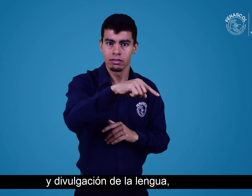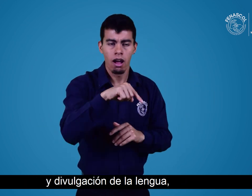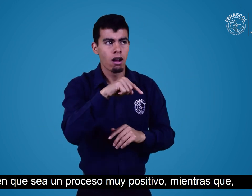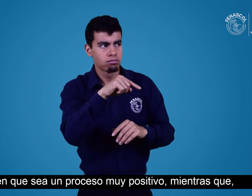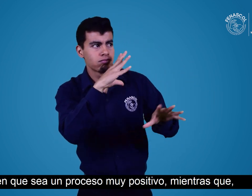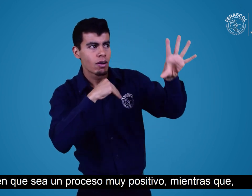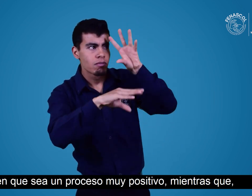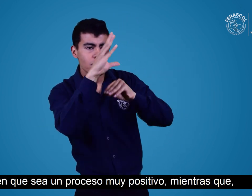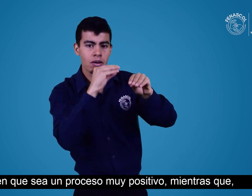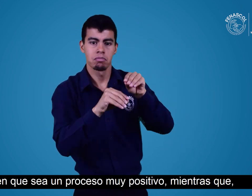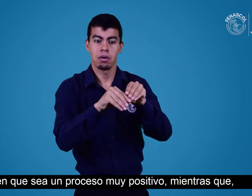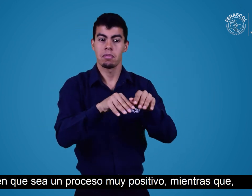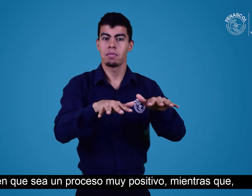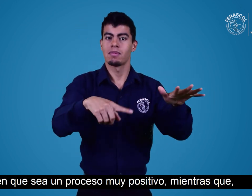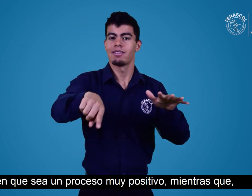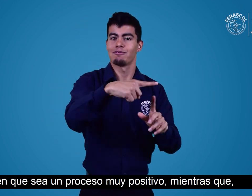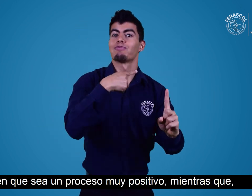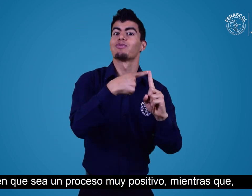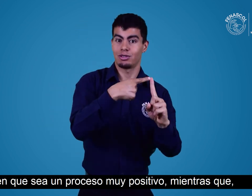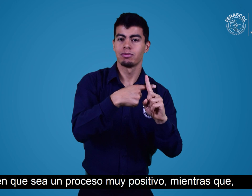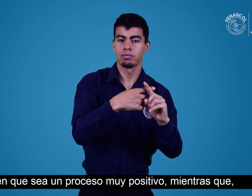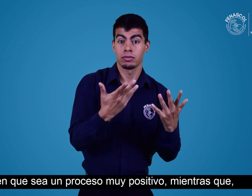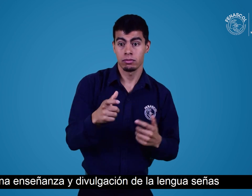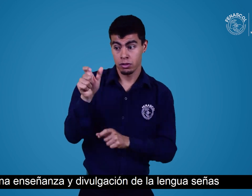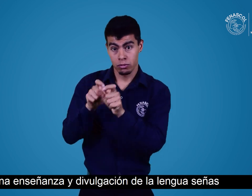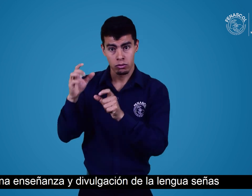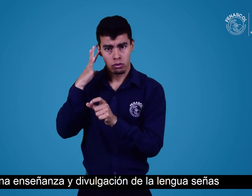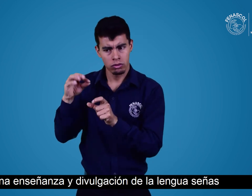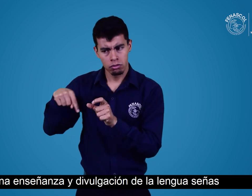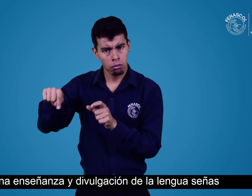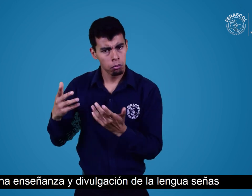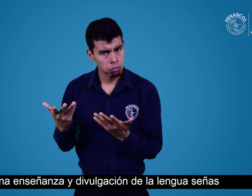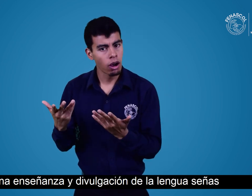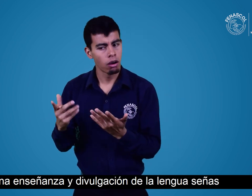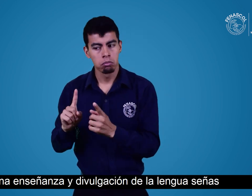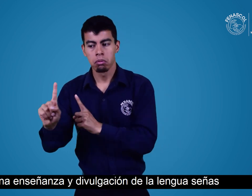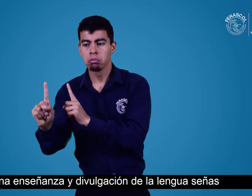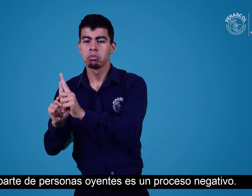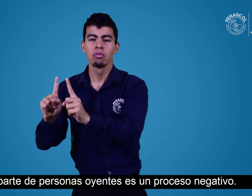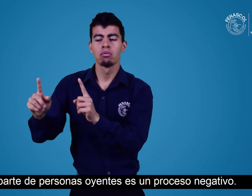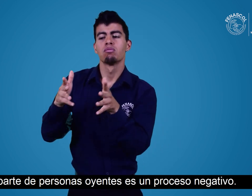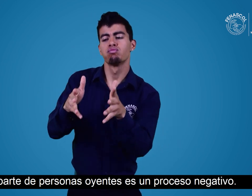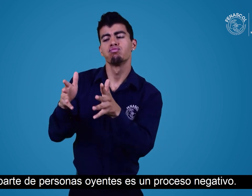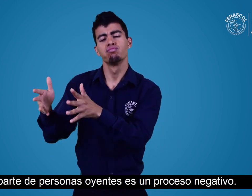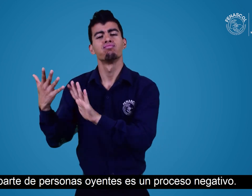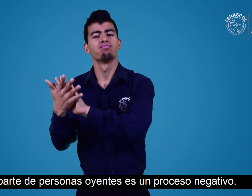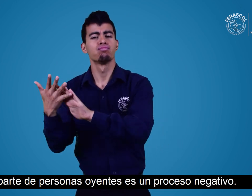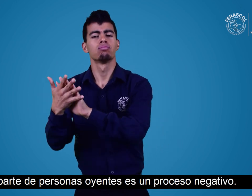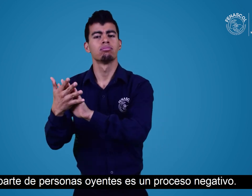hacen que sea un proceso muy positivo, mientras que una enseñanza y divulgación de la lengua de señas por parte de personas oyentes es un